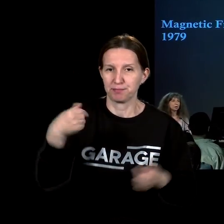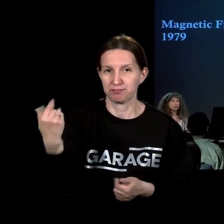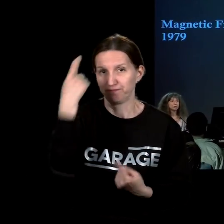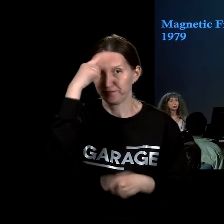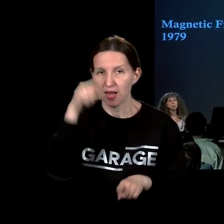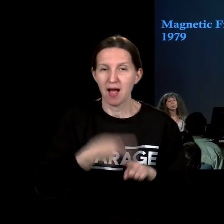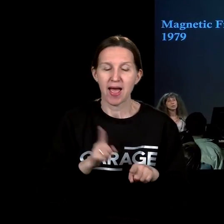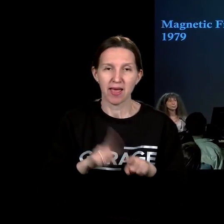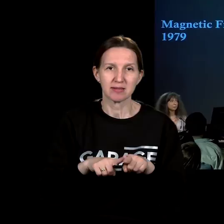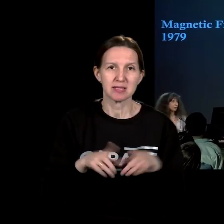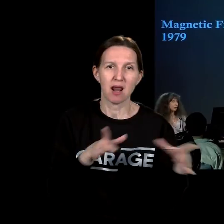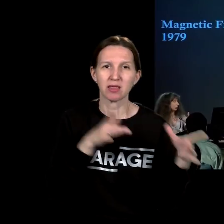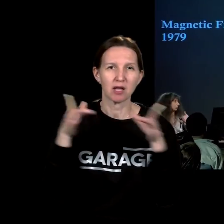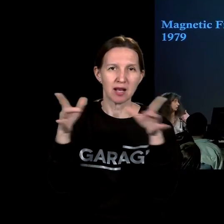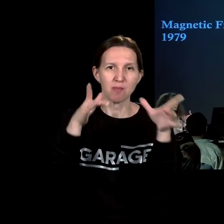летательные аппараты способны